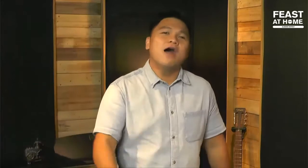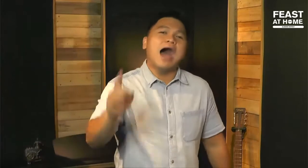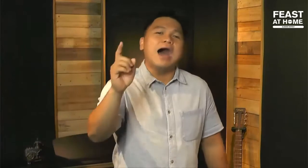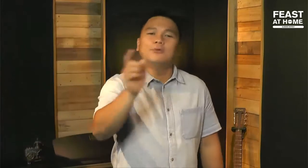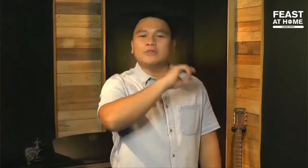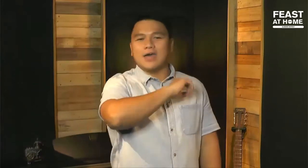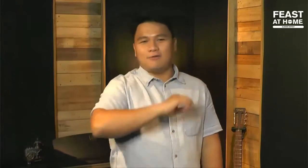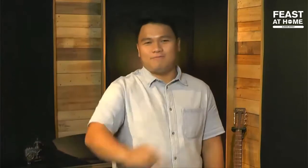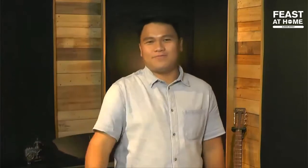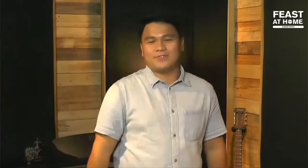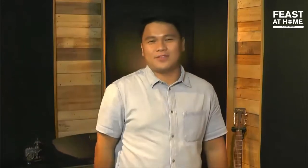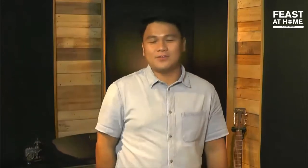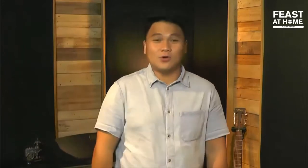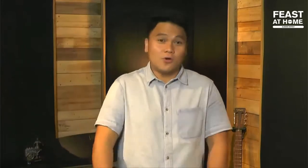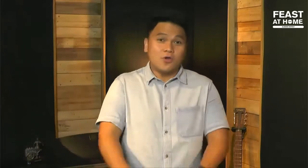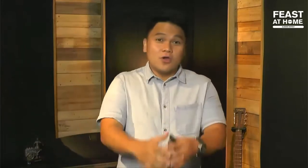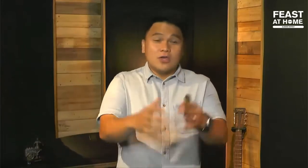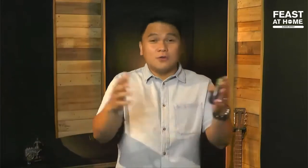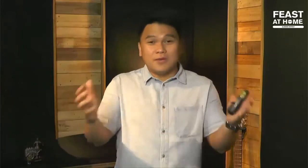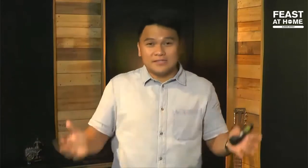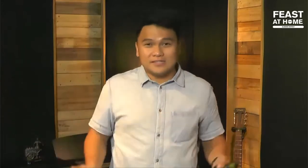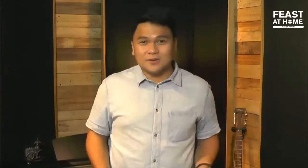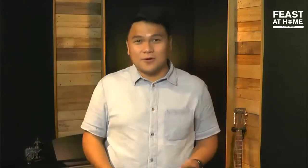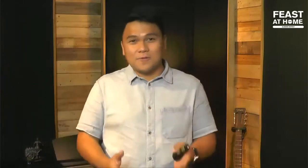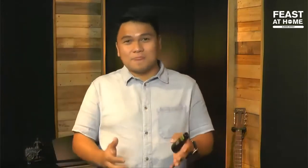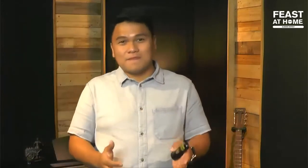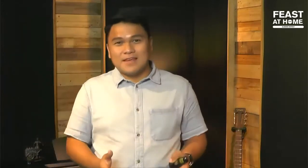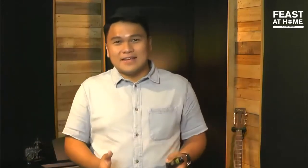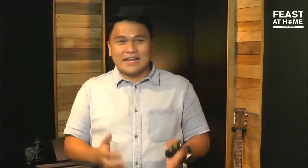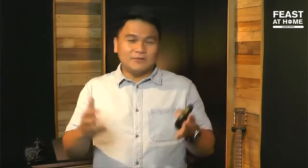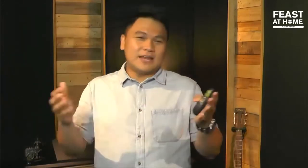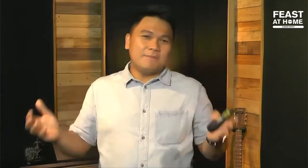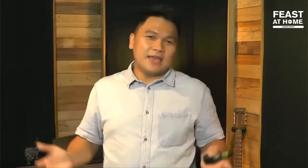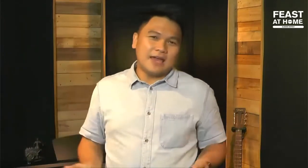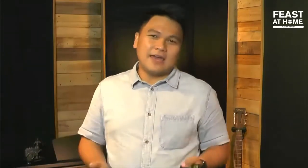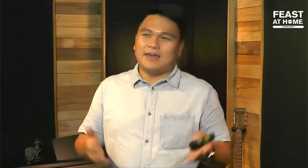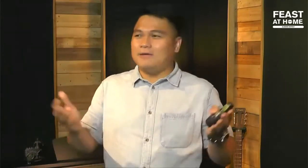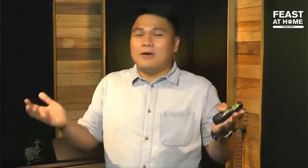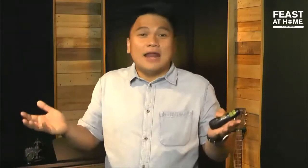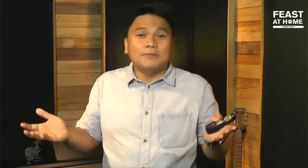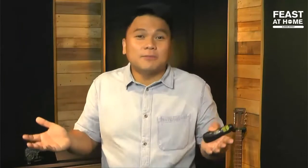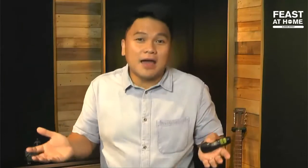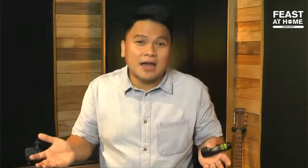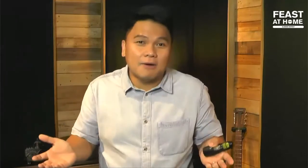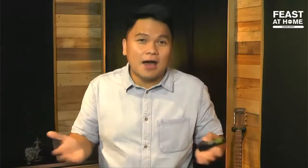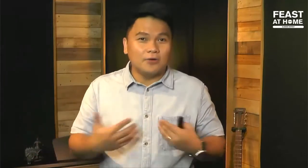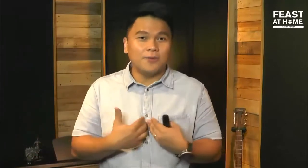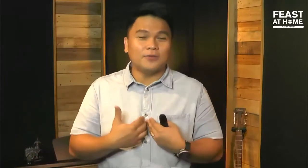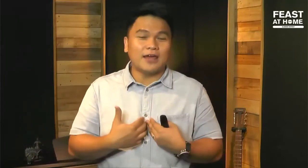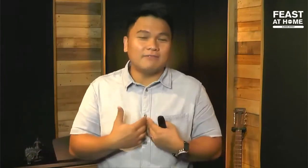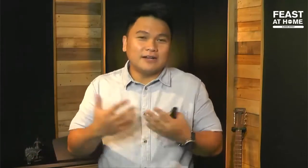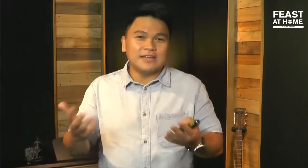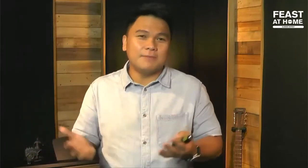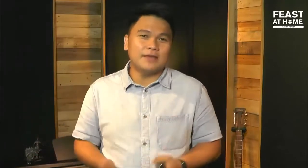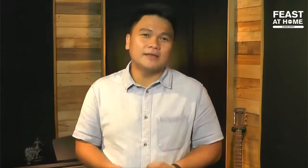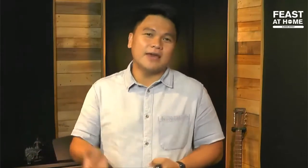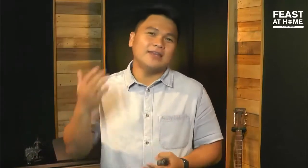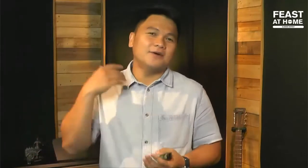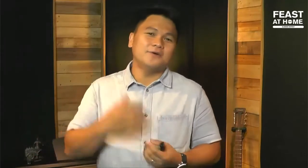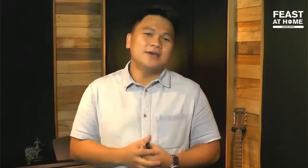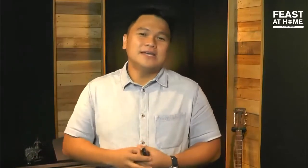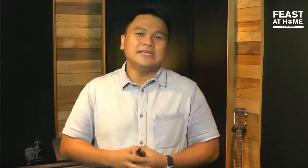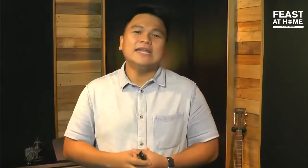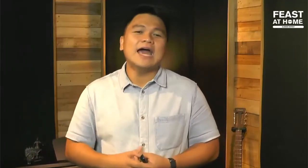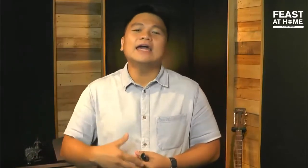dito, aabot tayo. So, yung misis ko, anong sabi niya? Eh, wala naman siyang magagawa. Ako naman yung driver. Ang sabi niya, ay